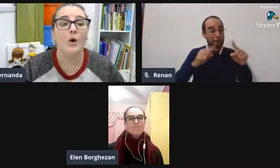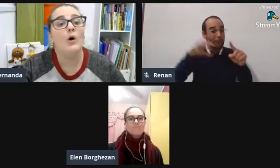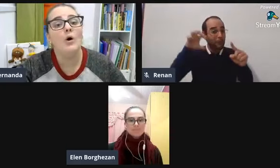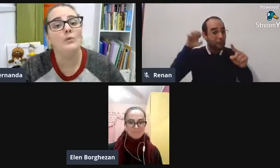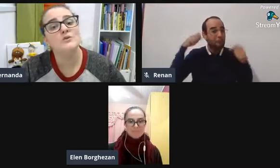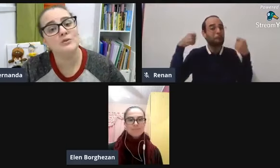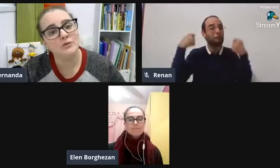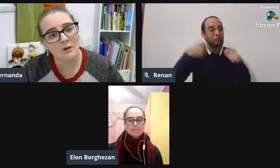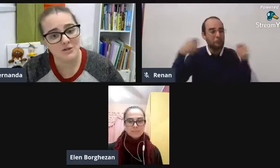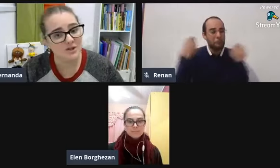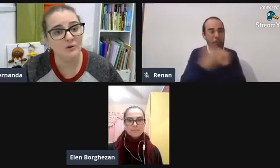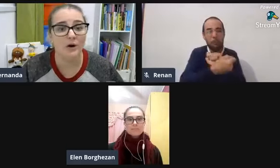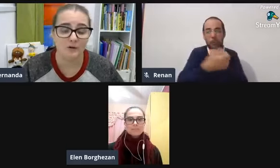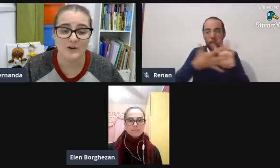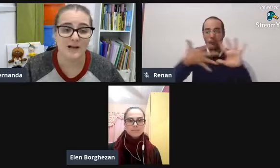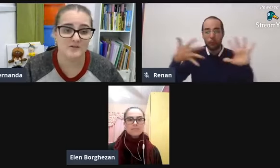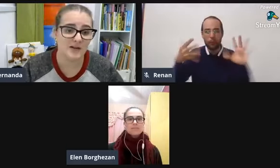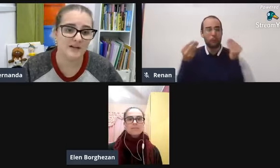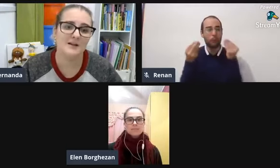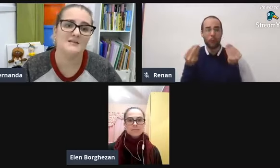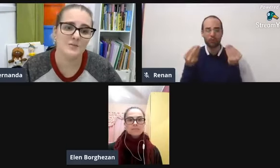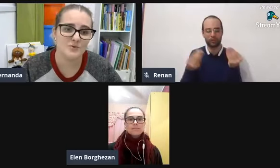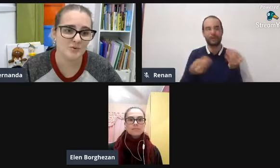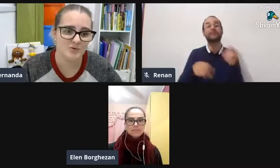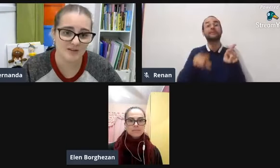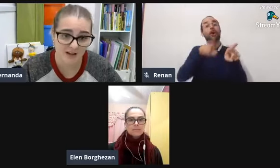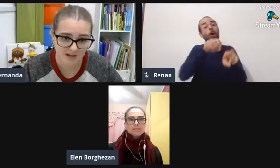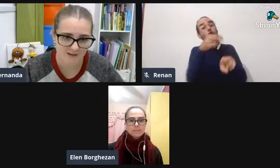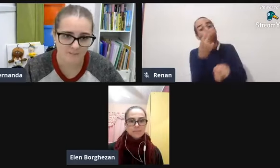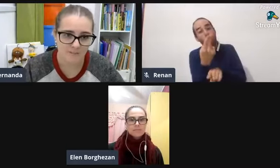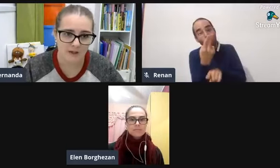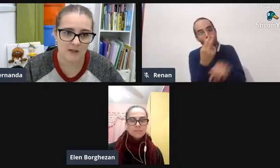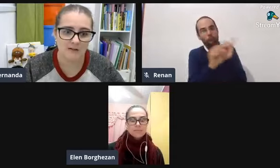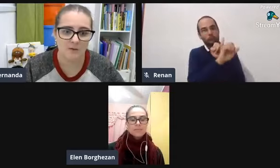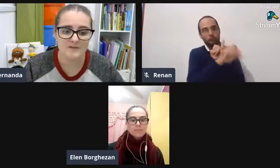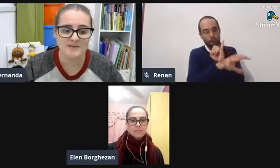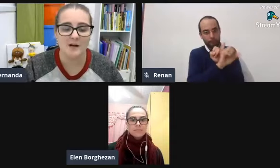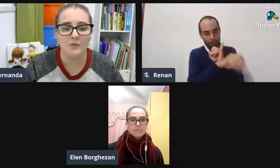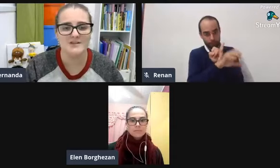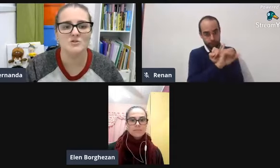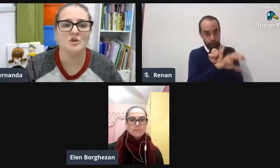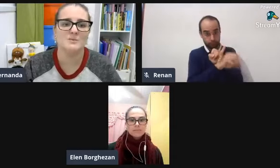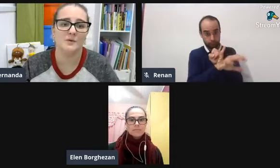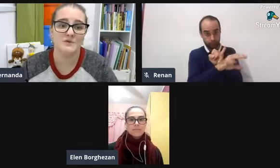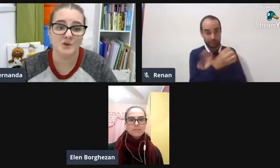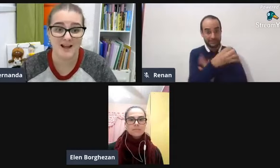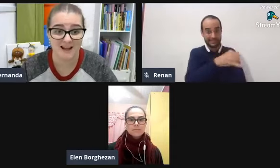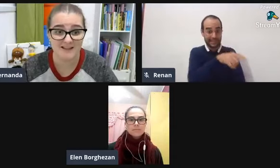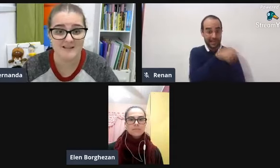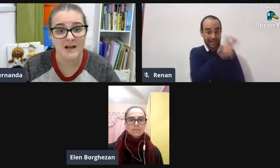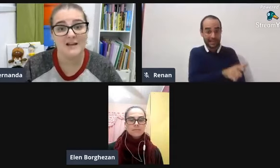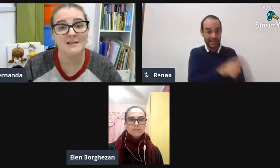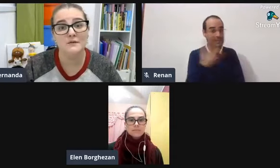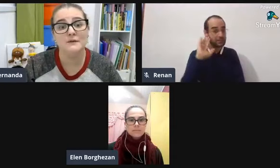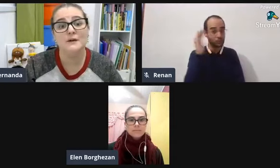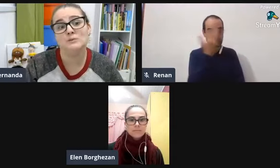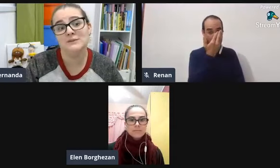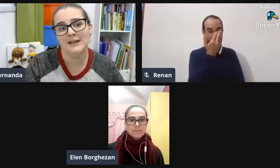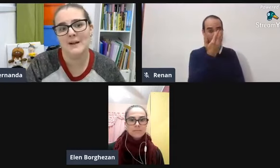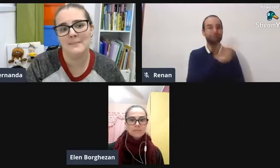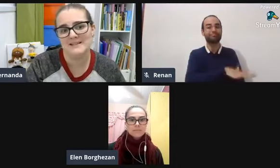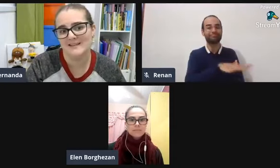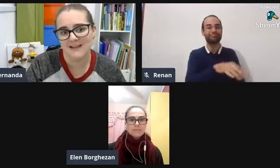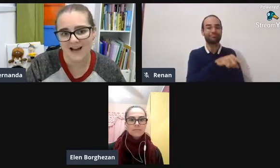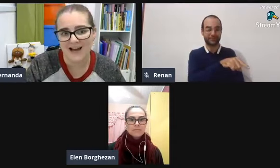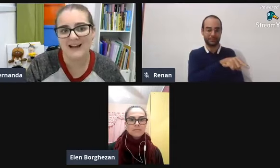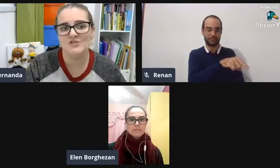né? Ou um instrutor mediador, no caso da criança com surdo-cegueira. Então, são esses dois profissionais que vão